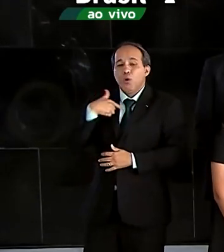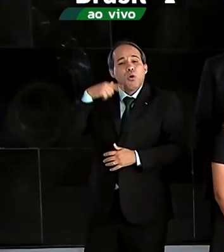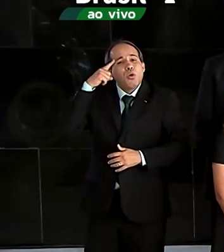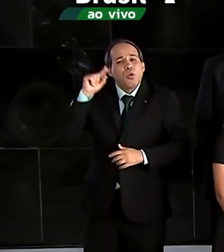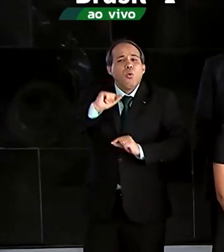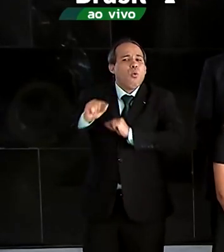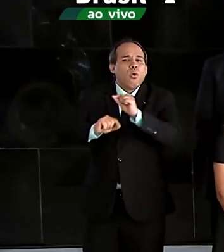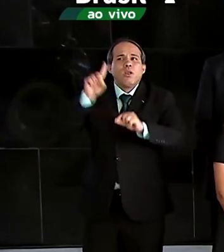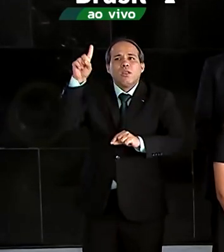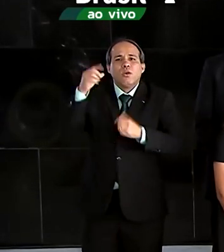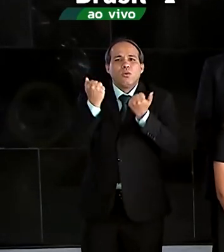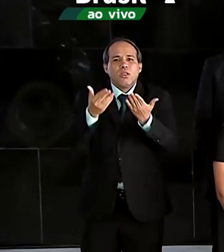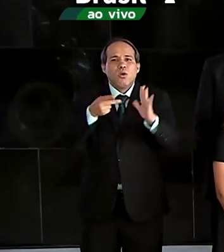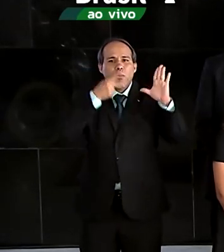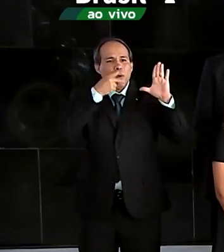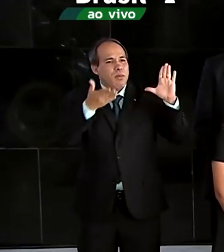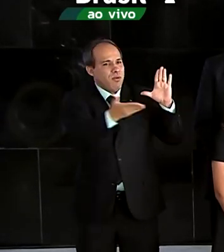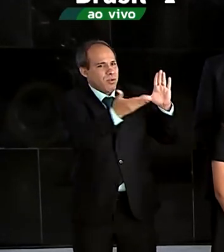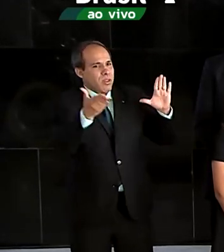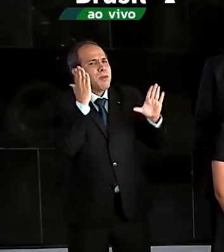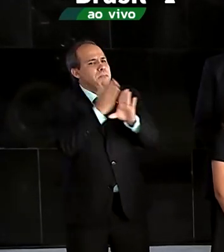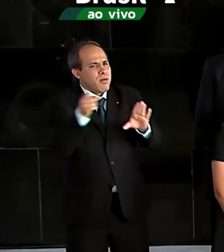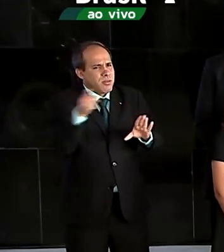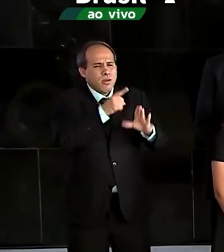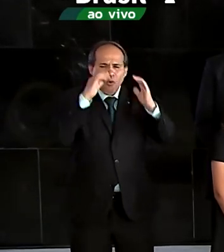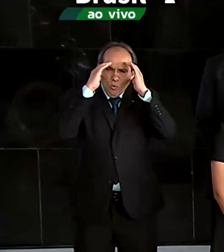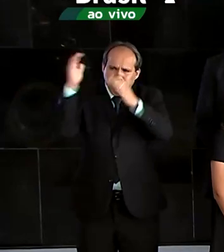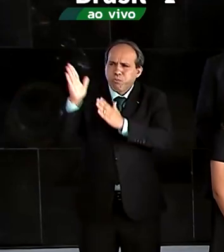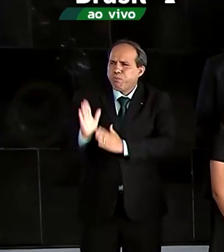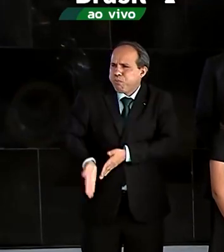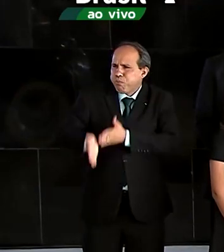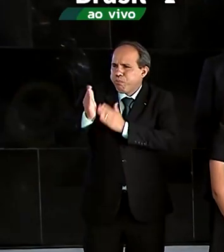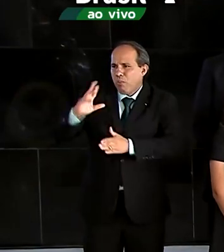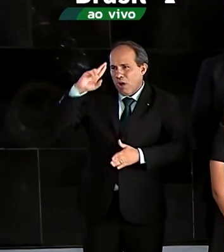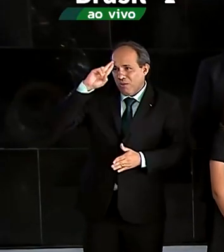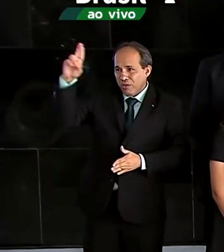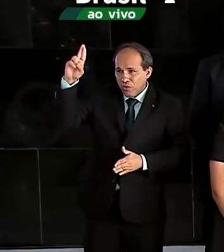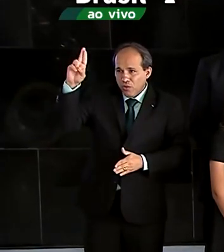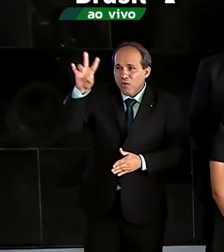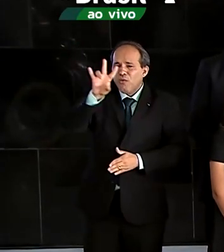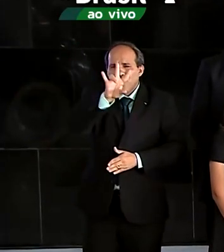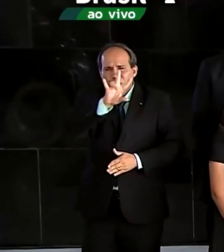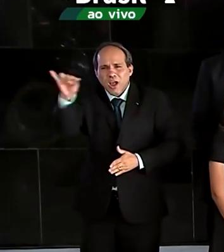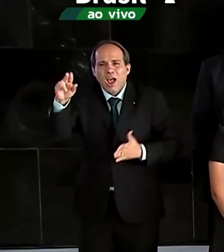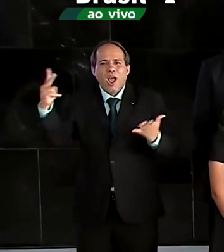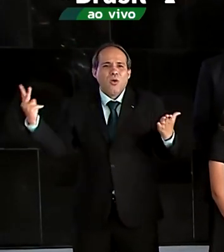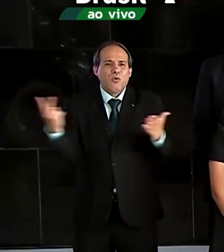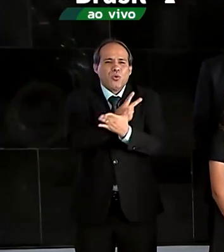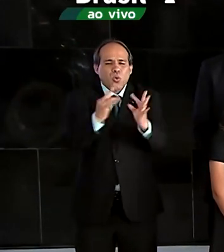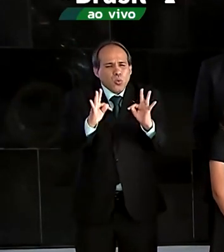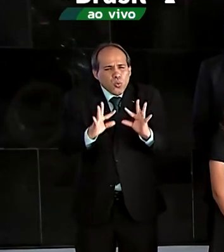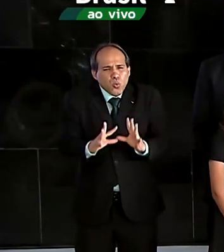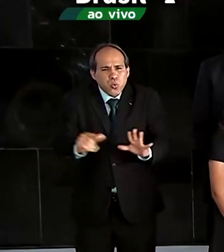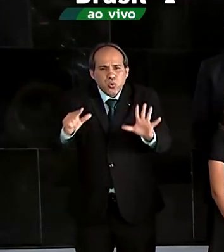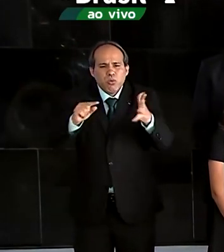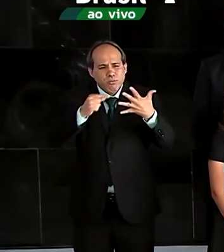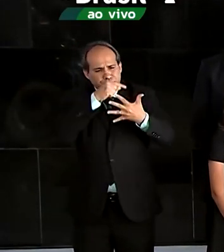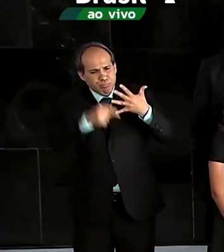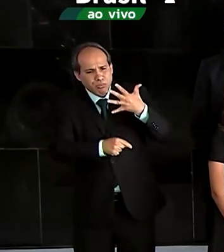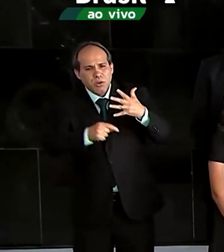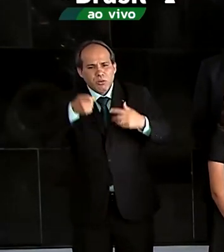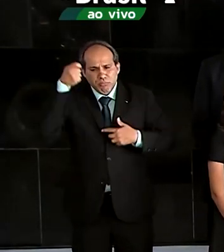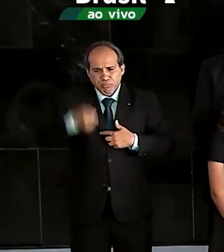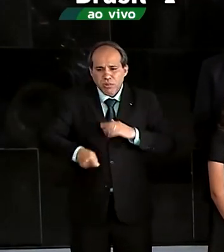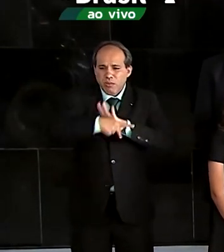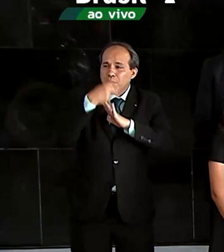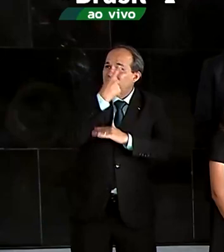Deus te prometeu, mas seja obediente, seja fiel ao Senhor, que Ele vai cumprir aquilo que Ele determinou.